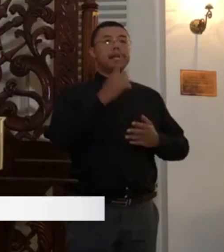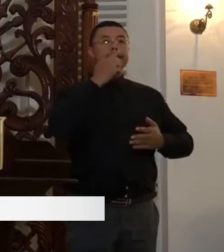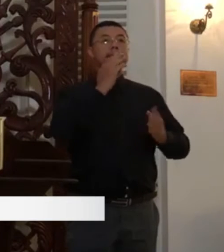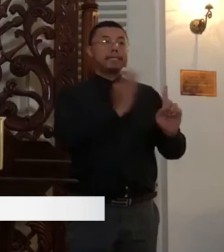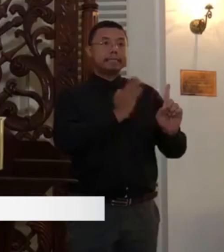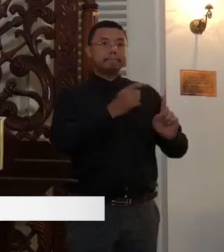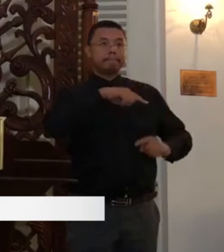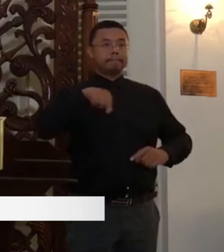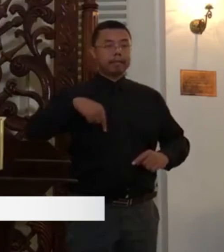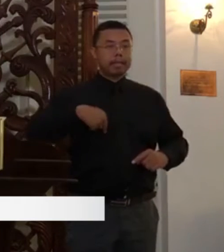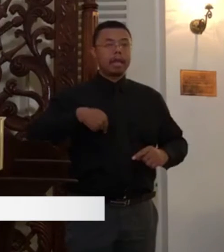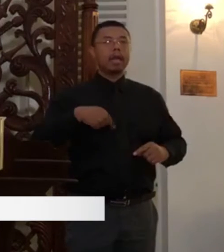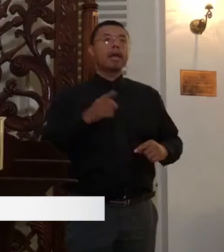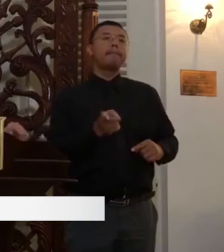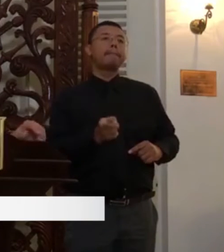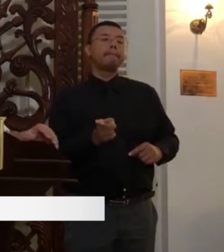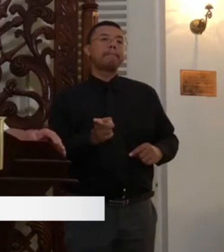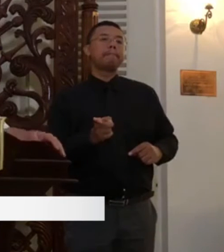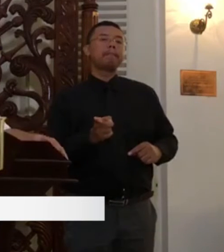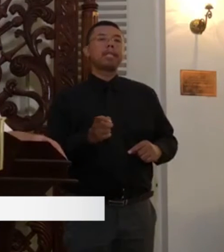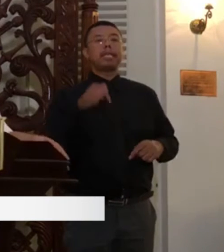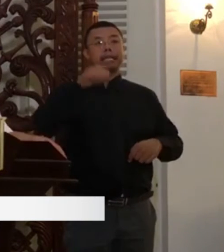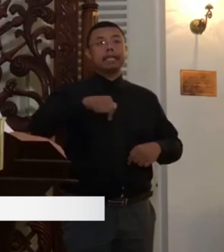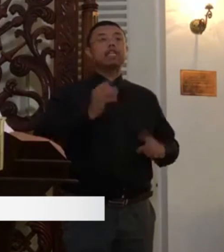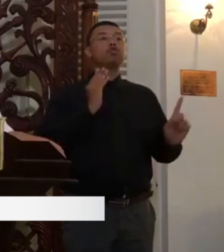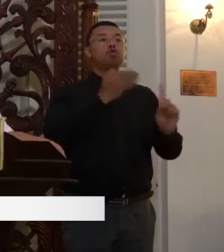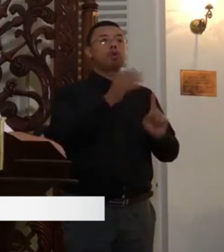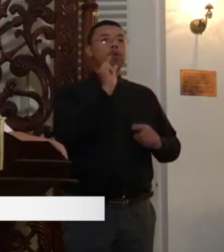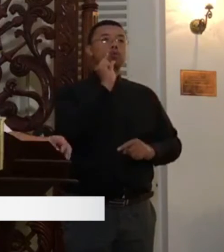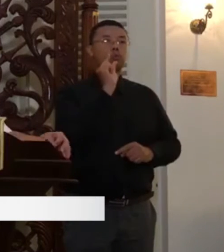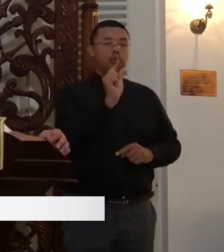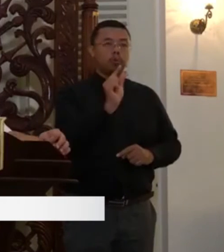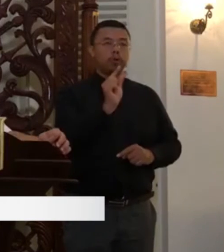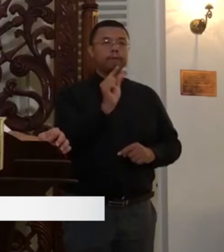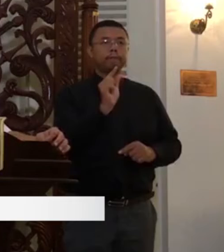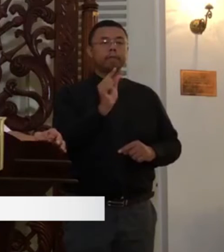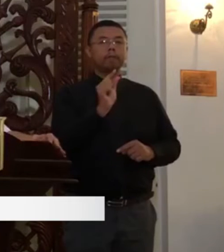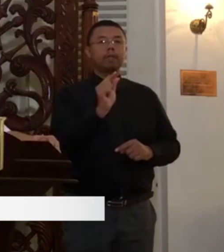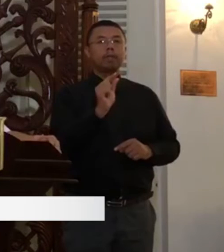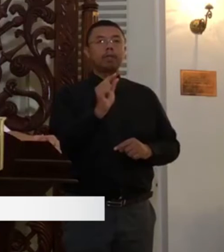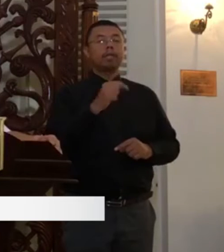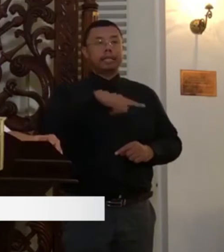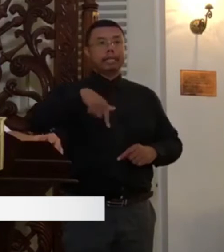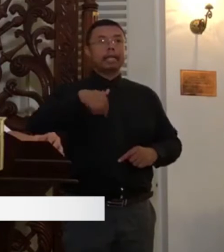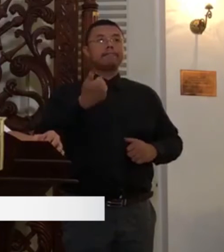Prinsipnya adalah ini bertujuan untuk memotong,